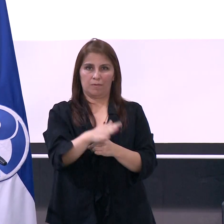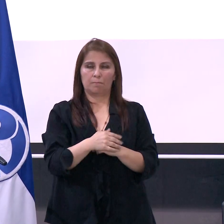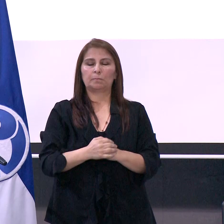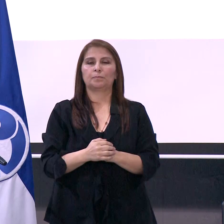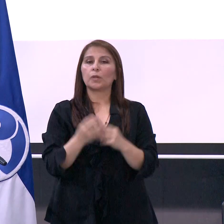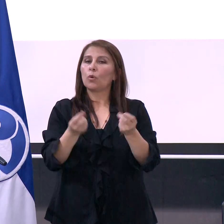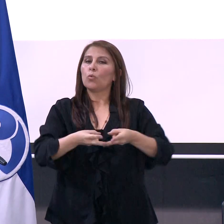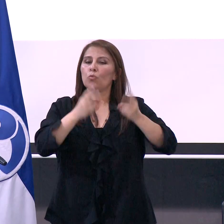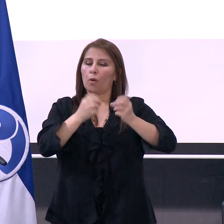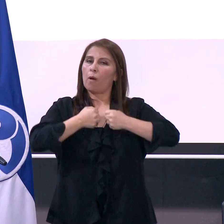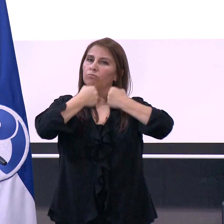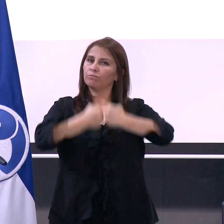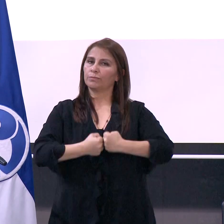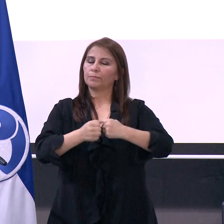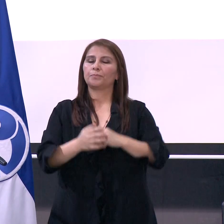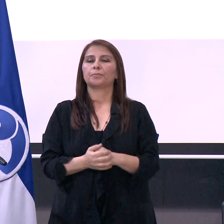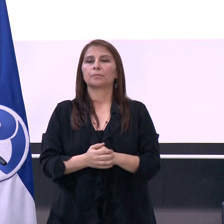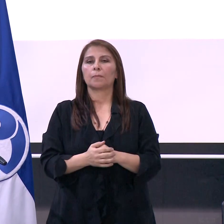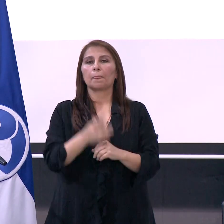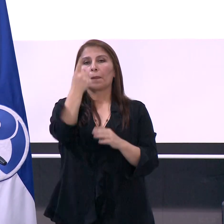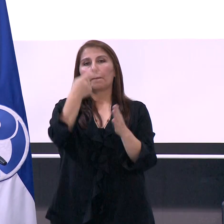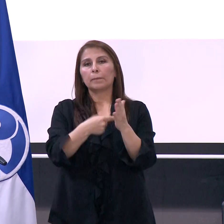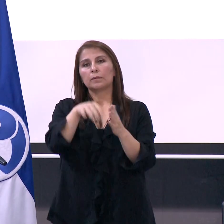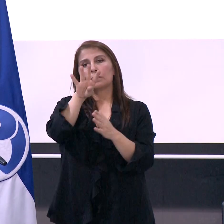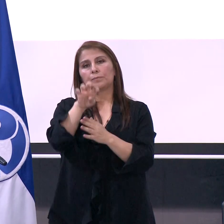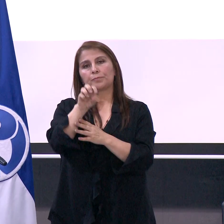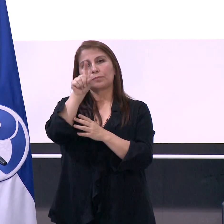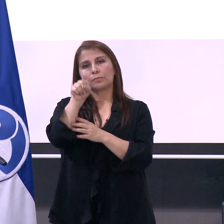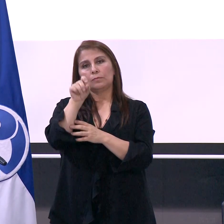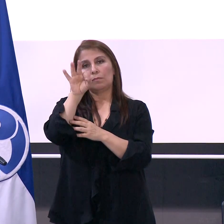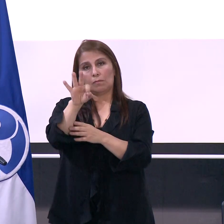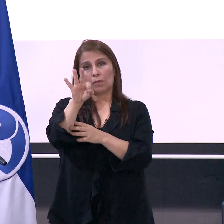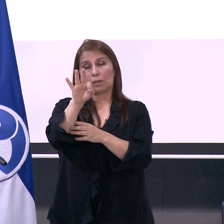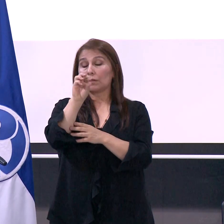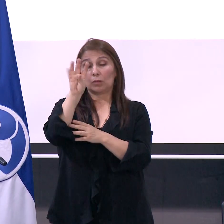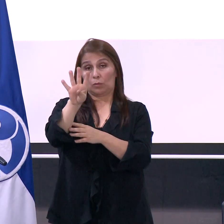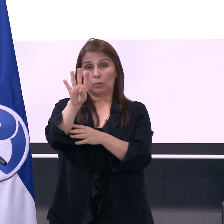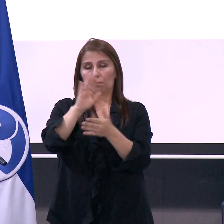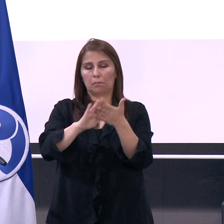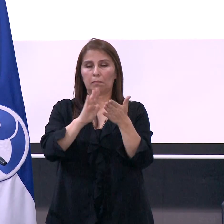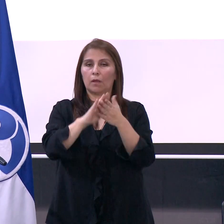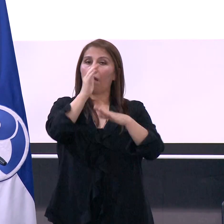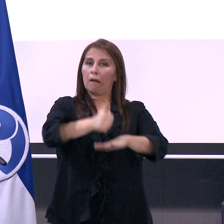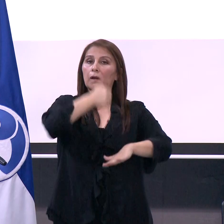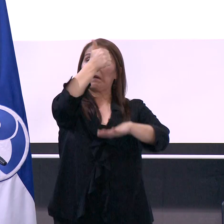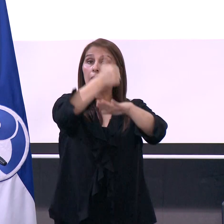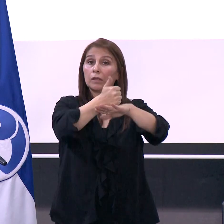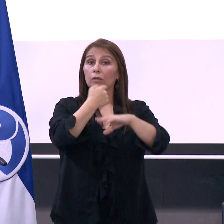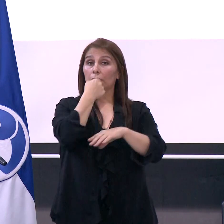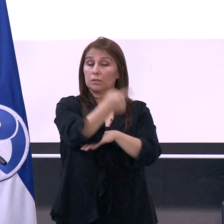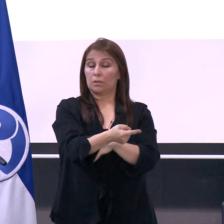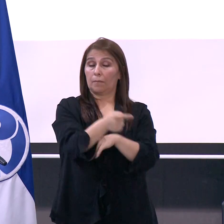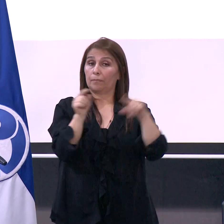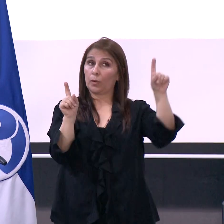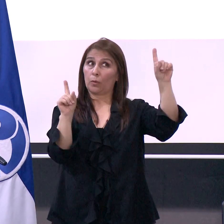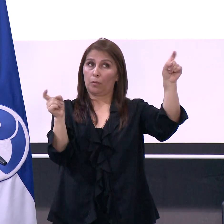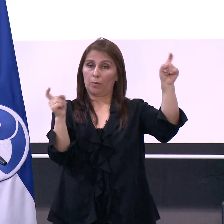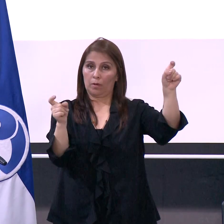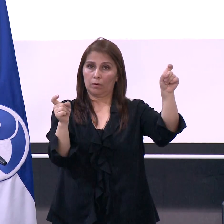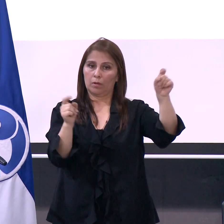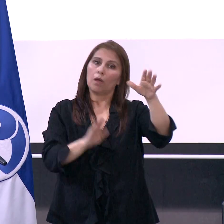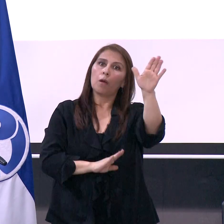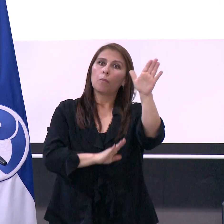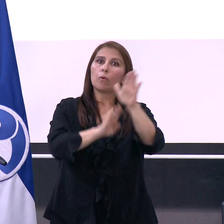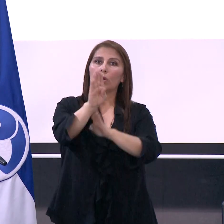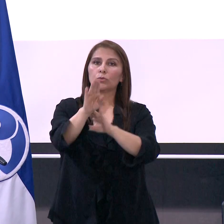informe el 64 el consejo académico la rectoría y de níjar de manifestaba comillas la alianza para el progreso y la unesco